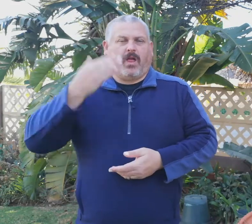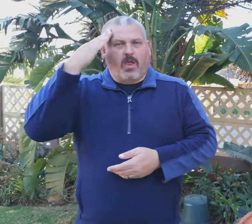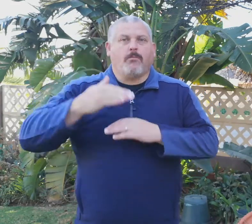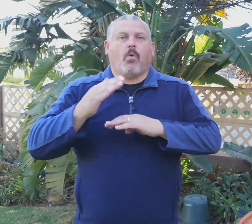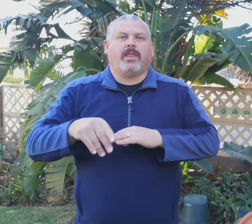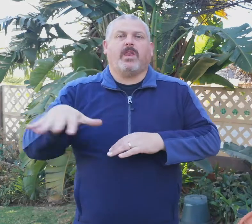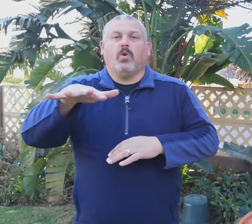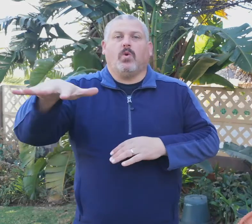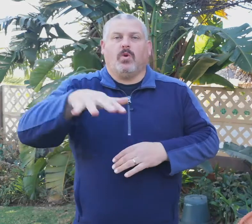I know more than you.